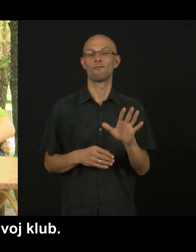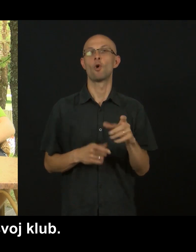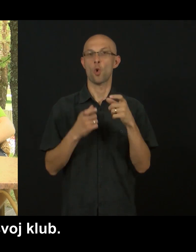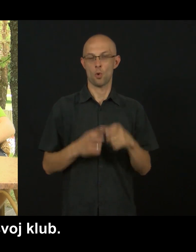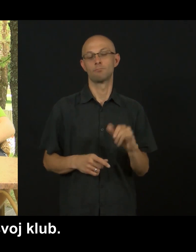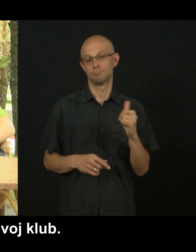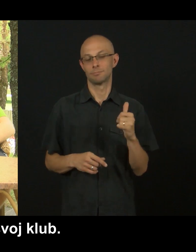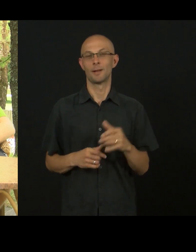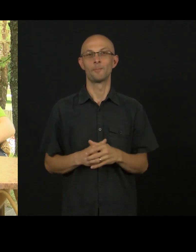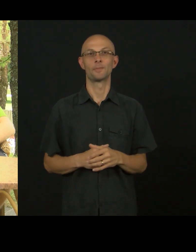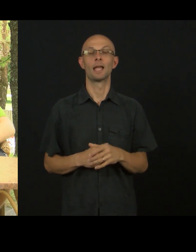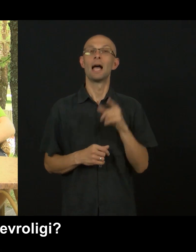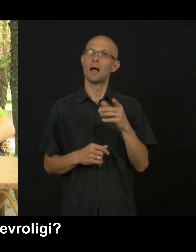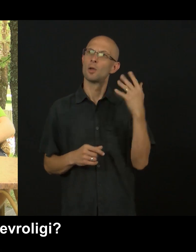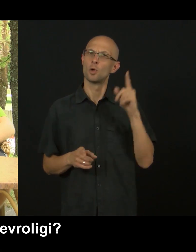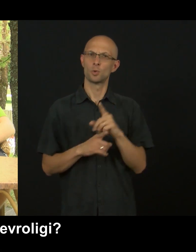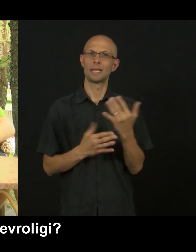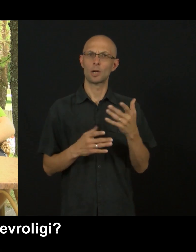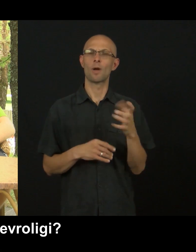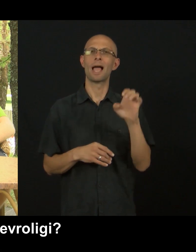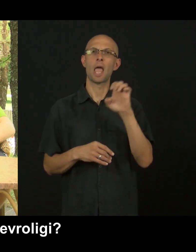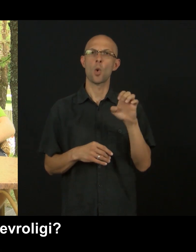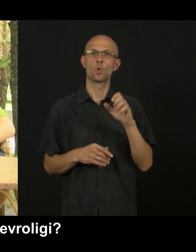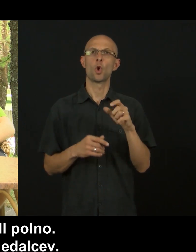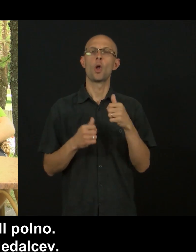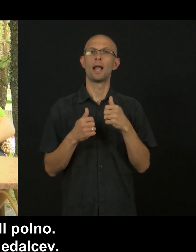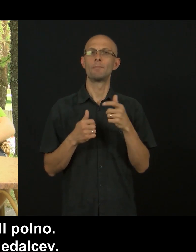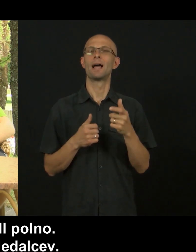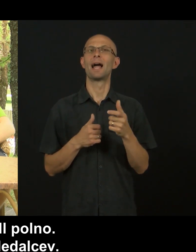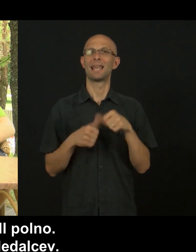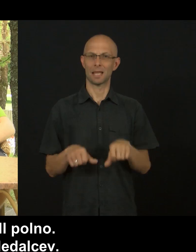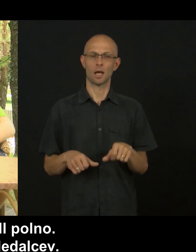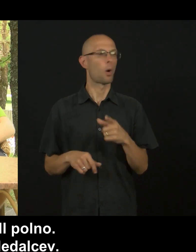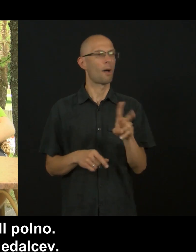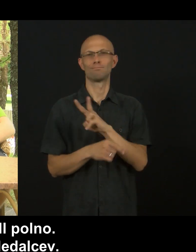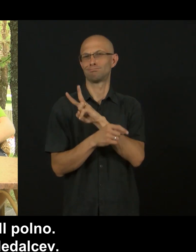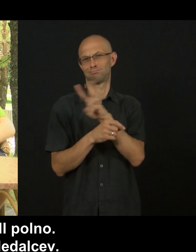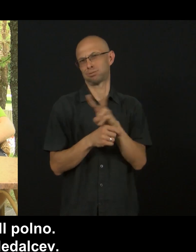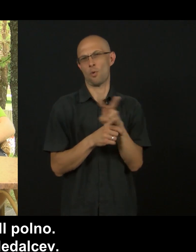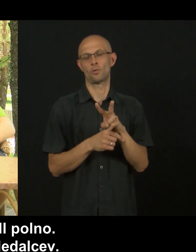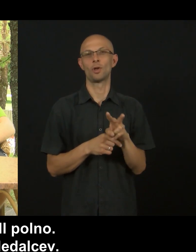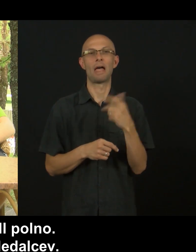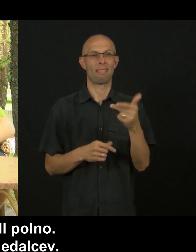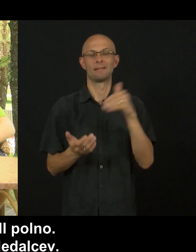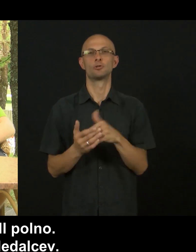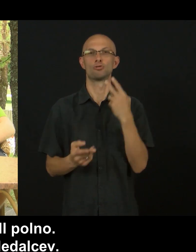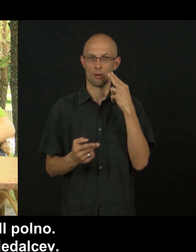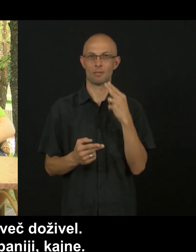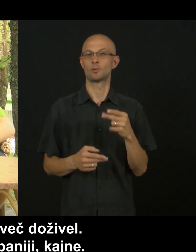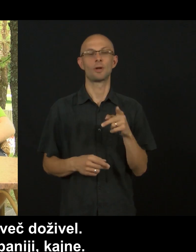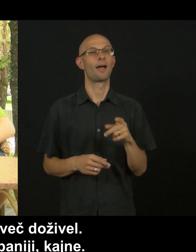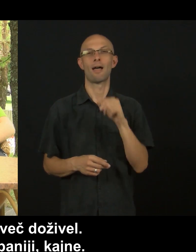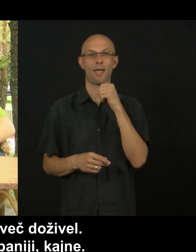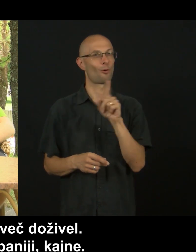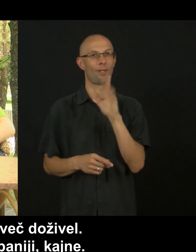klub. Ja, ja. Takrat je igral v Euroligi, ne? Ja, ja. Takrat je bilo ful polno. Ful polno, se pravi 20 tisoč gledalcev.